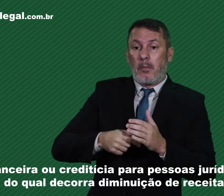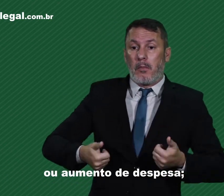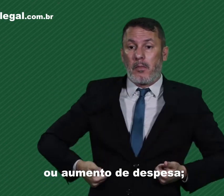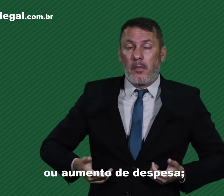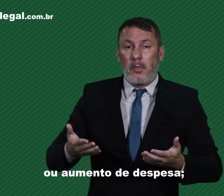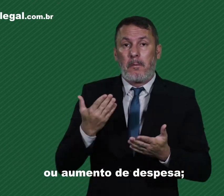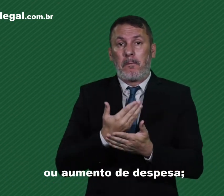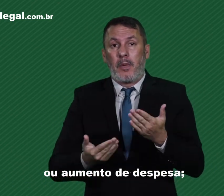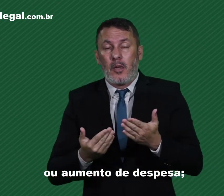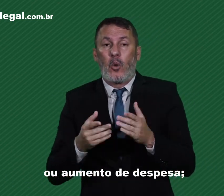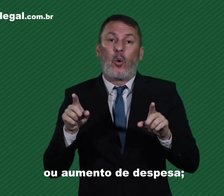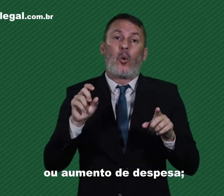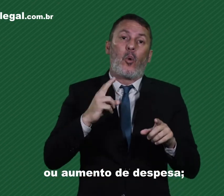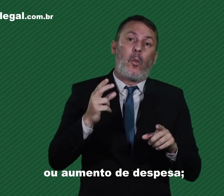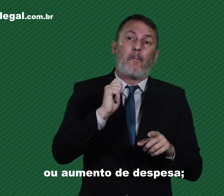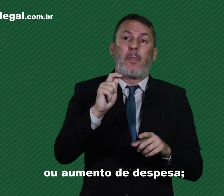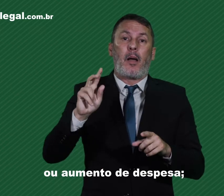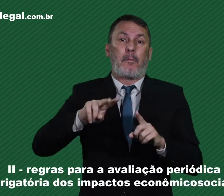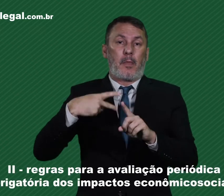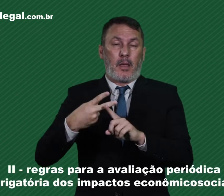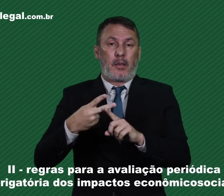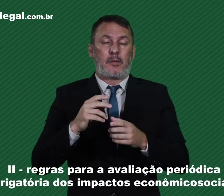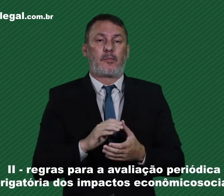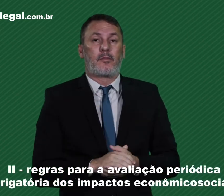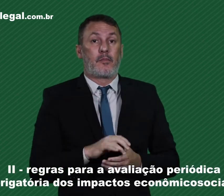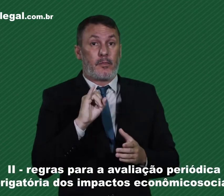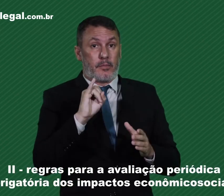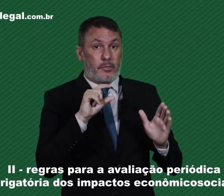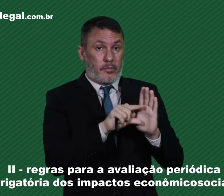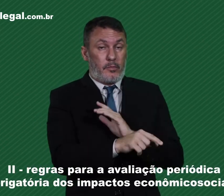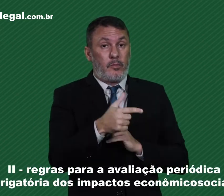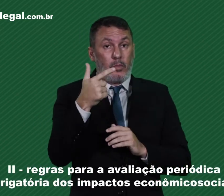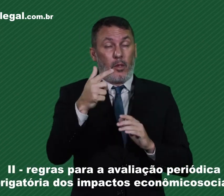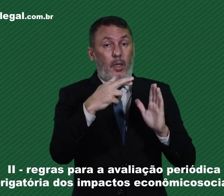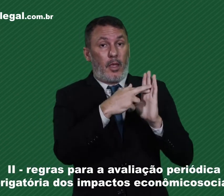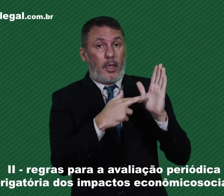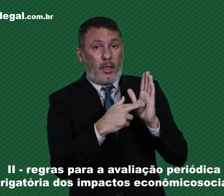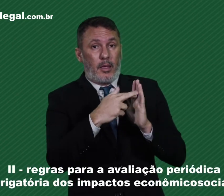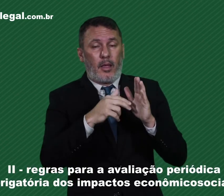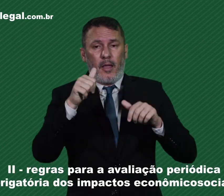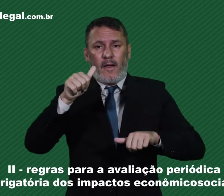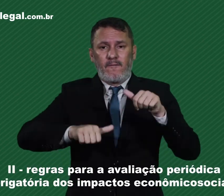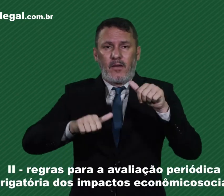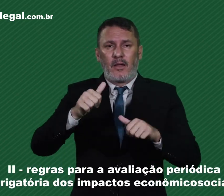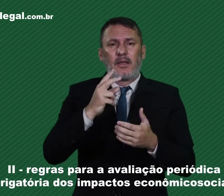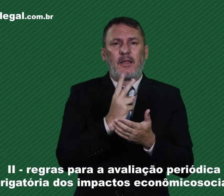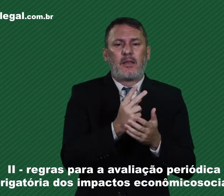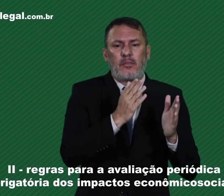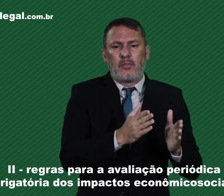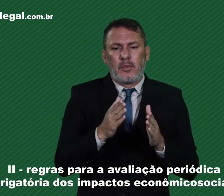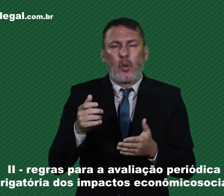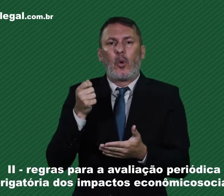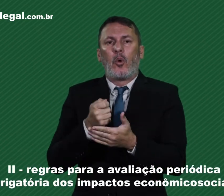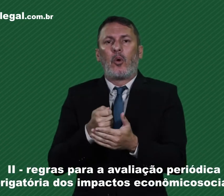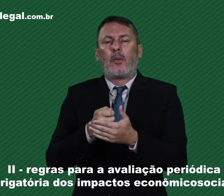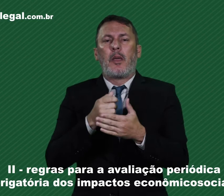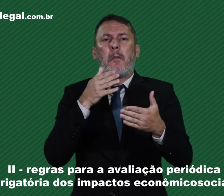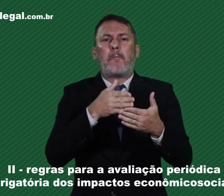receita ou aumento de despesa inciso 2 regras para a avaliação periódica obrigatória dos